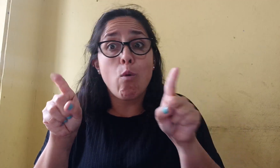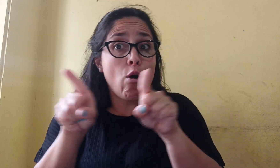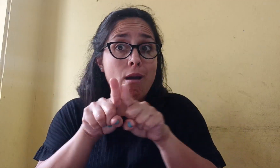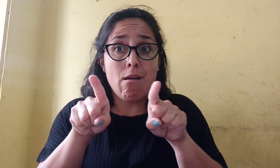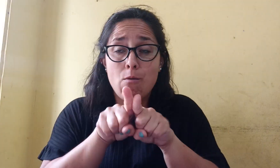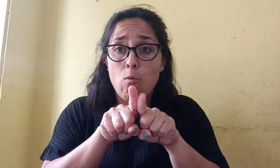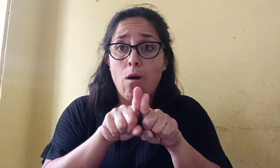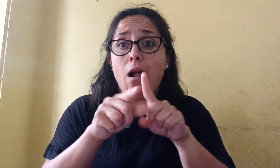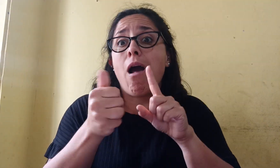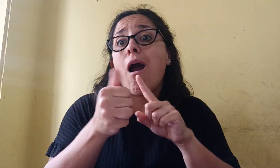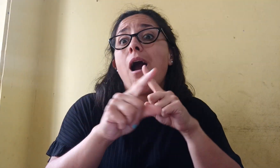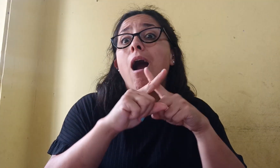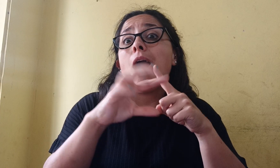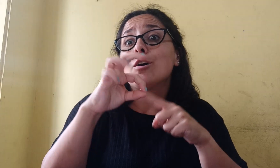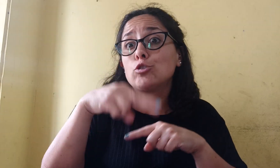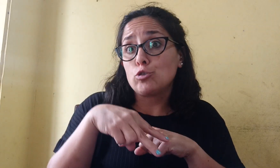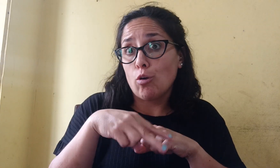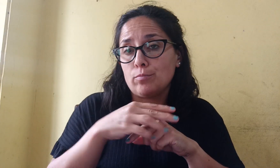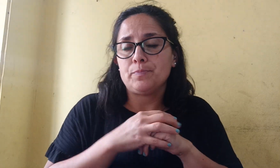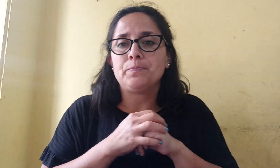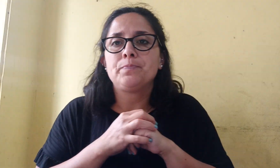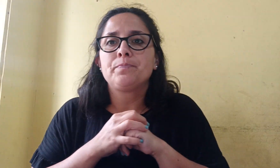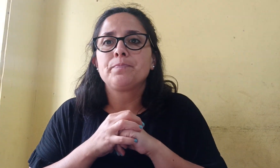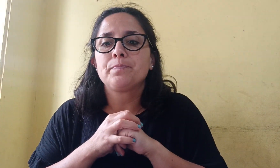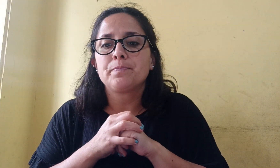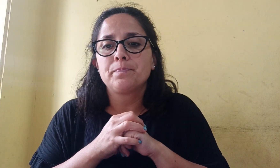segmentos, ¿sí? Después lo vamos a ver más adelante.